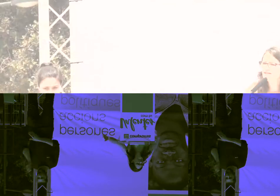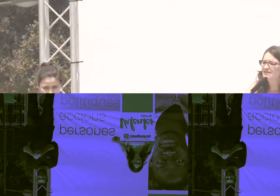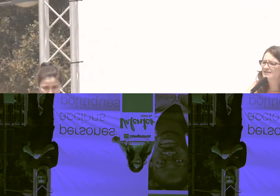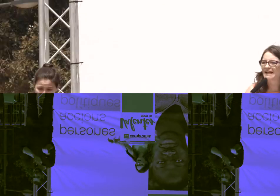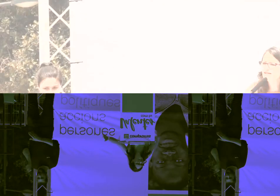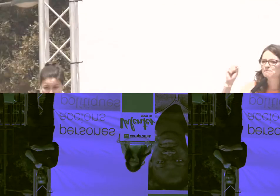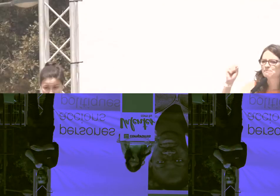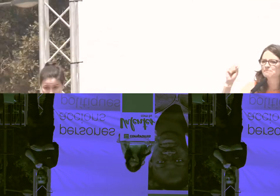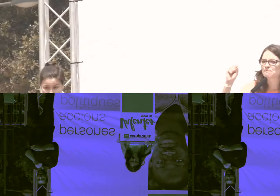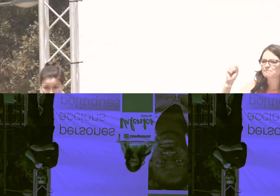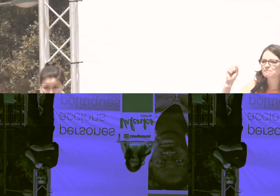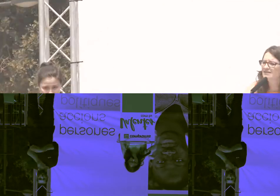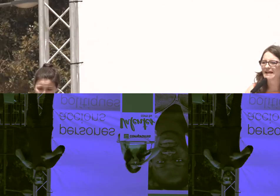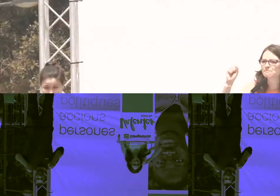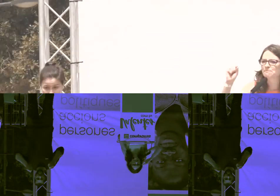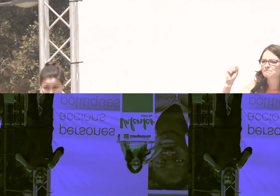que estar.